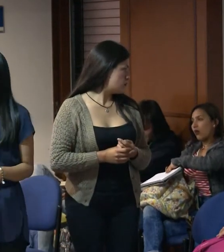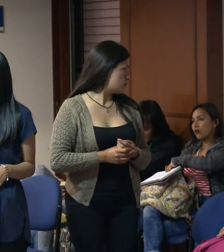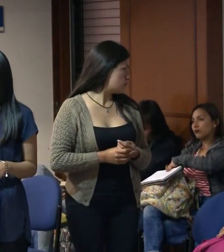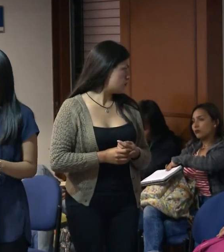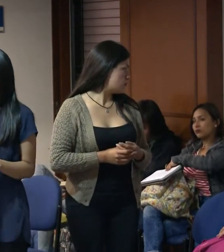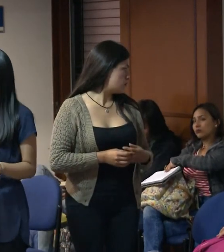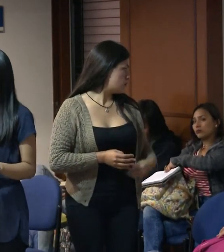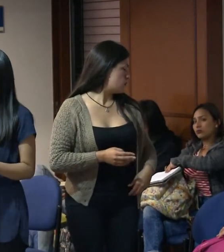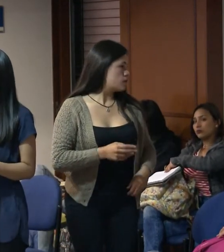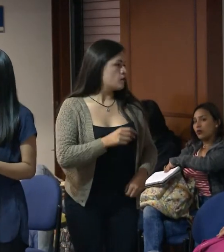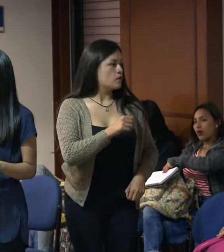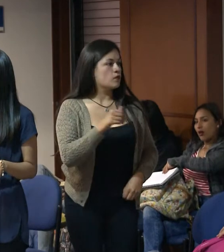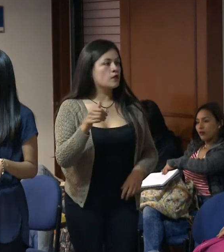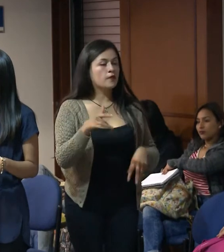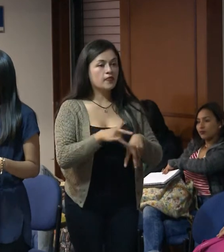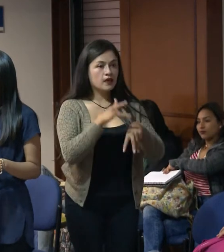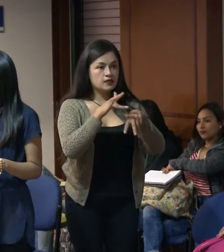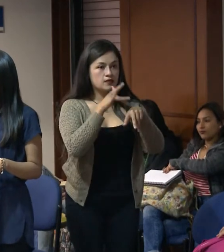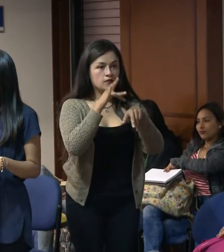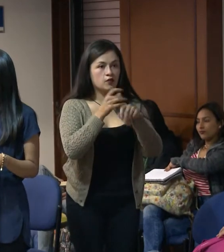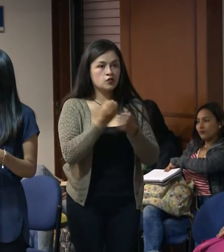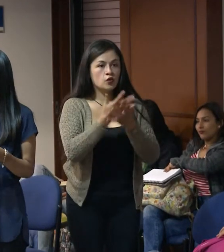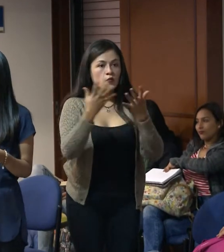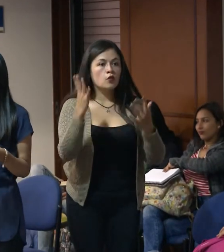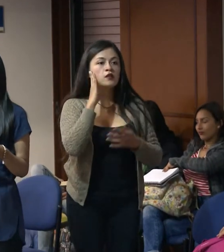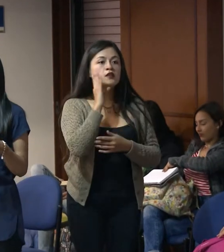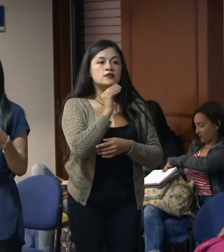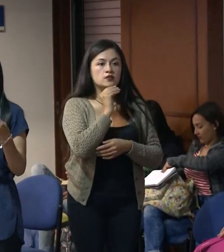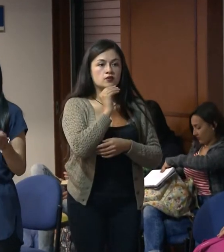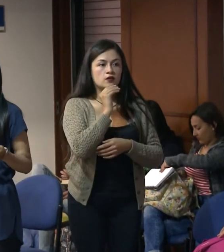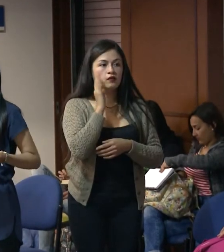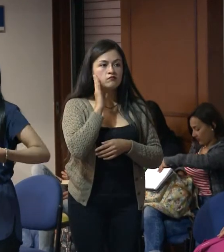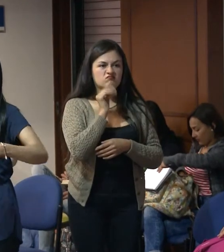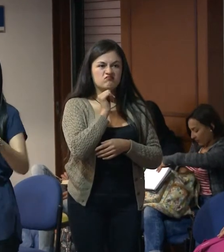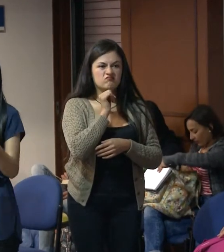Continúo con la estimulación multisensorial, la cual,